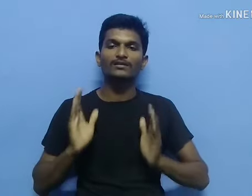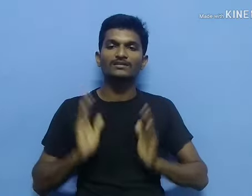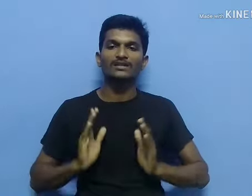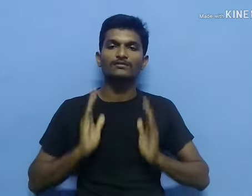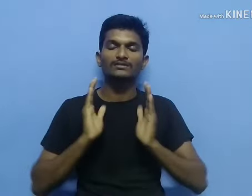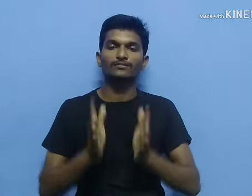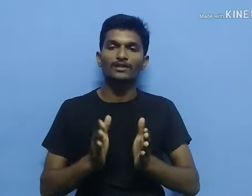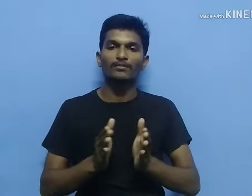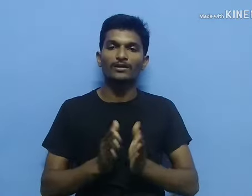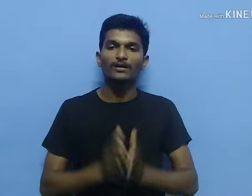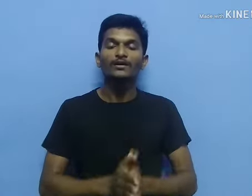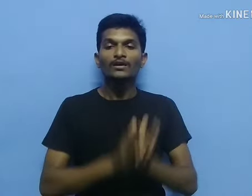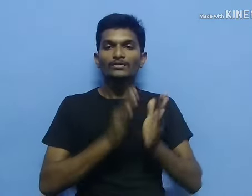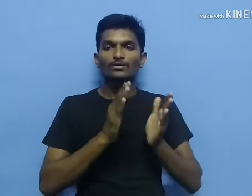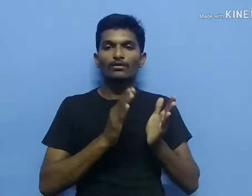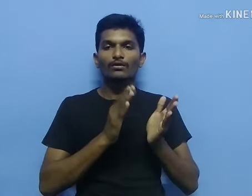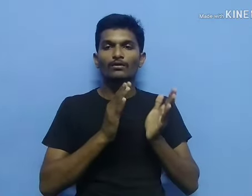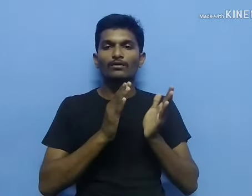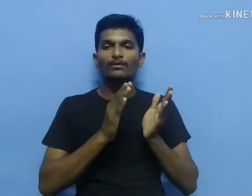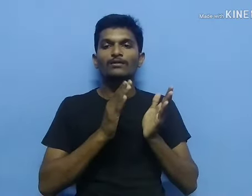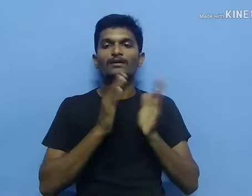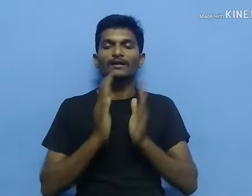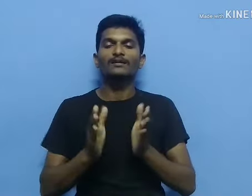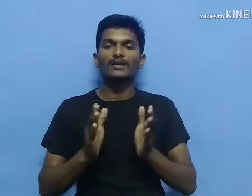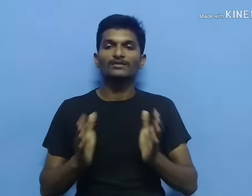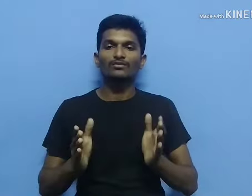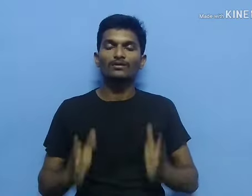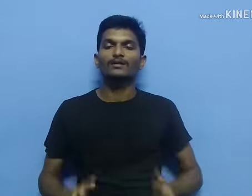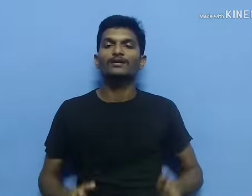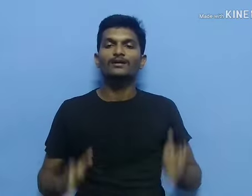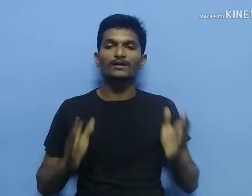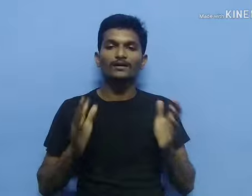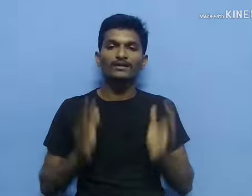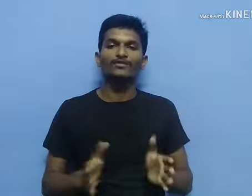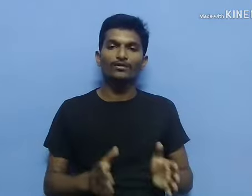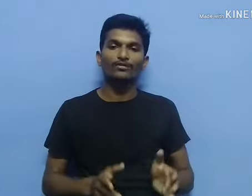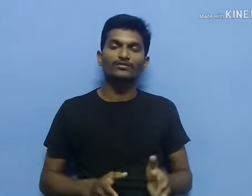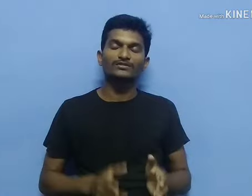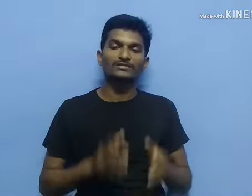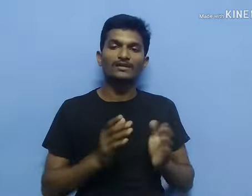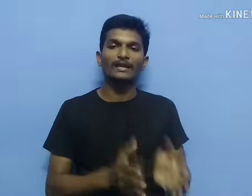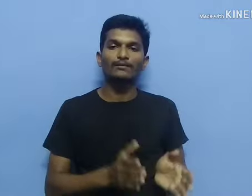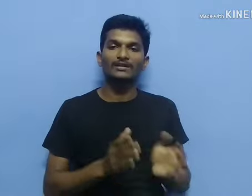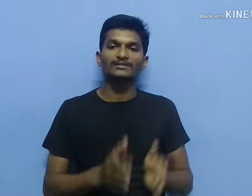இந்த சேனல் வந்து சப்ஸ்கிரைப் பண்ணுங்கள். ஸோ எண்டில் எல்லாம் சொல்கிறது தான், இந்த வீடியோ உங்களுக்கு பிடிச்சிருந்துச்சுன்னா